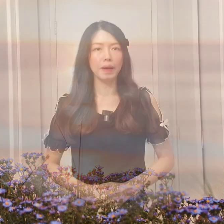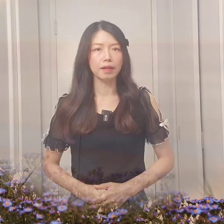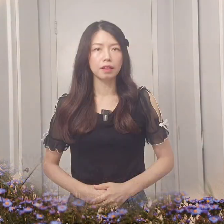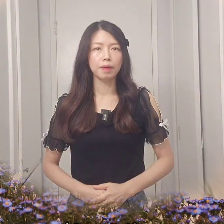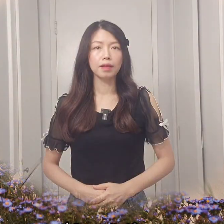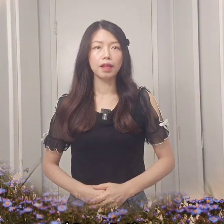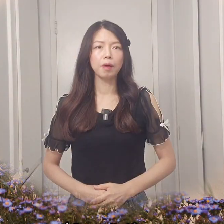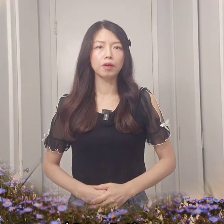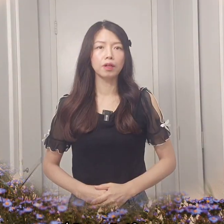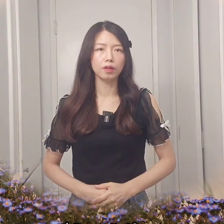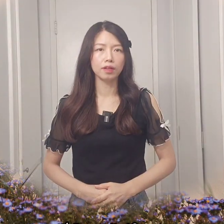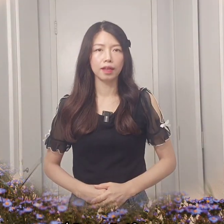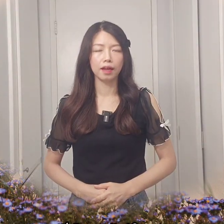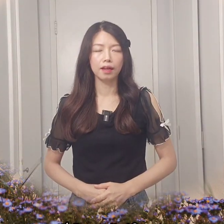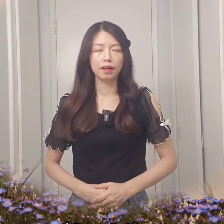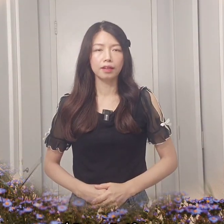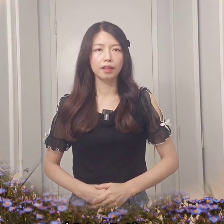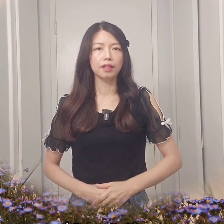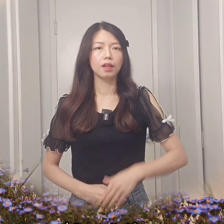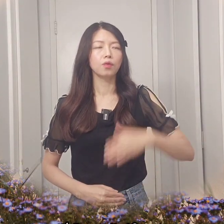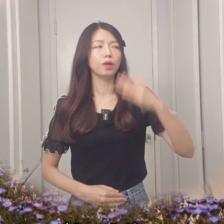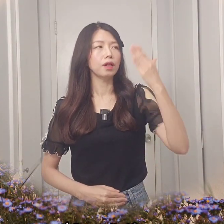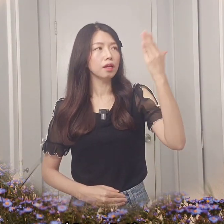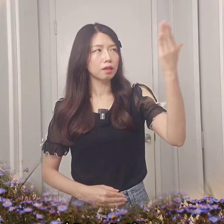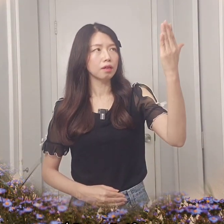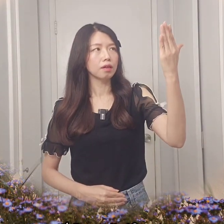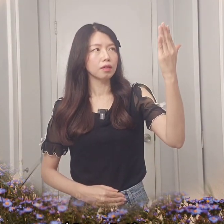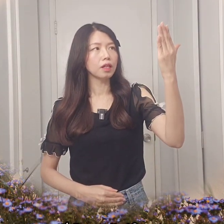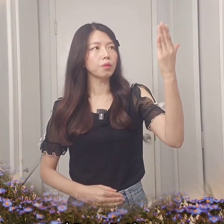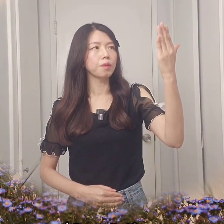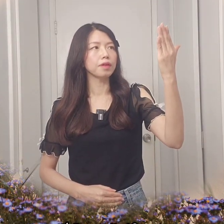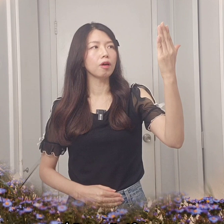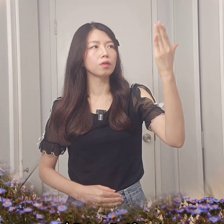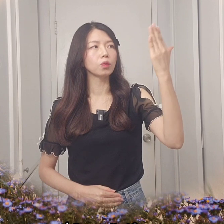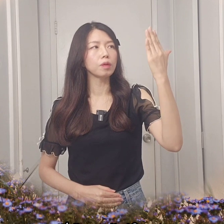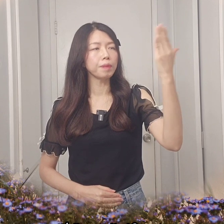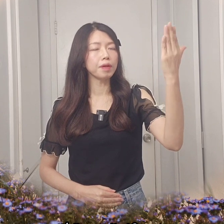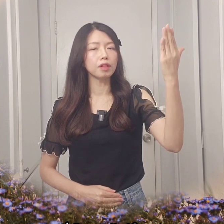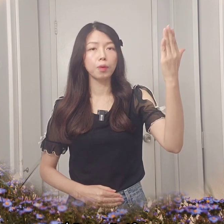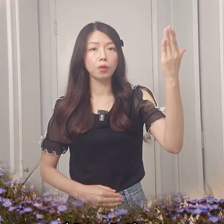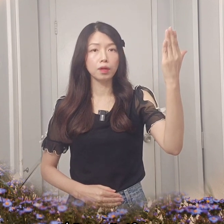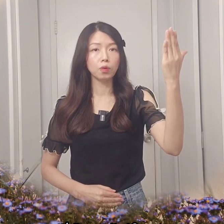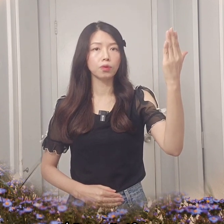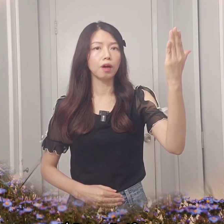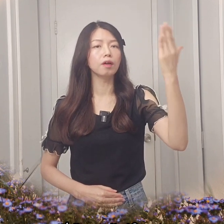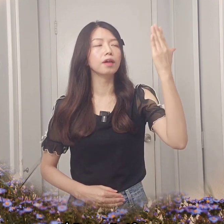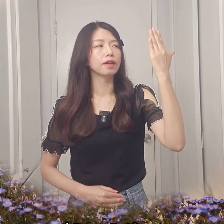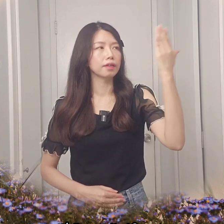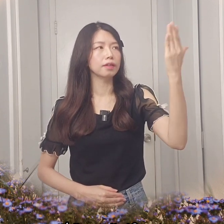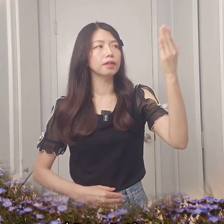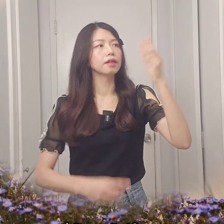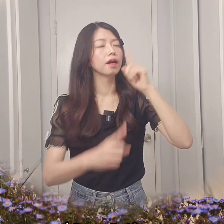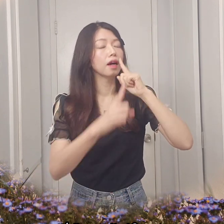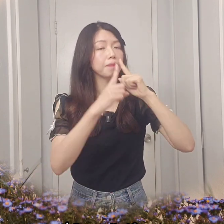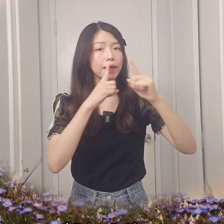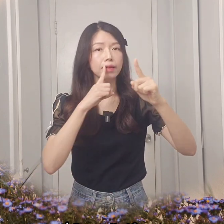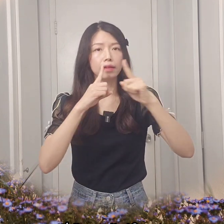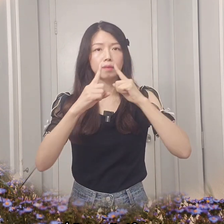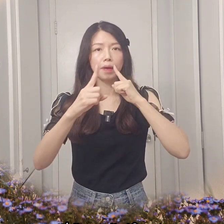그 말씀에 생명을 거는 자. 그는 위를 쳐다보면서 손을 피면서 표현을 해줬고요.